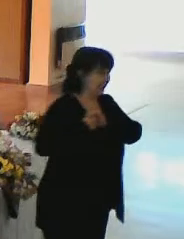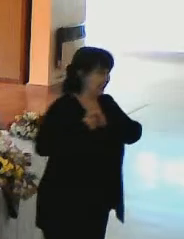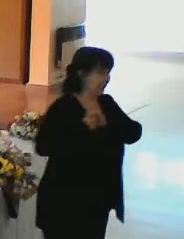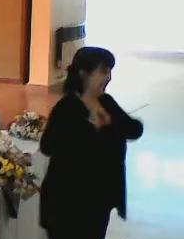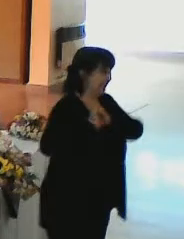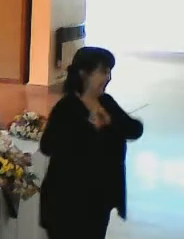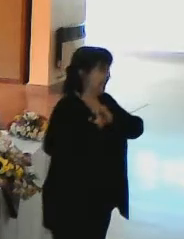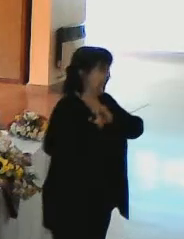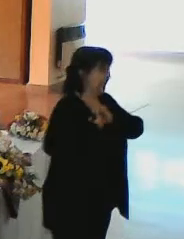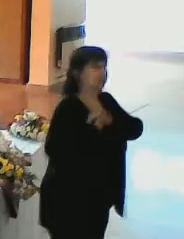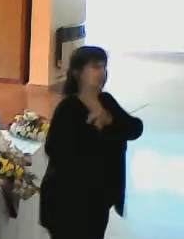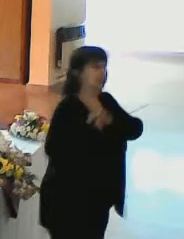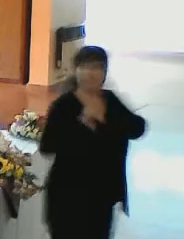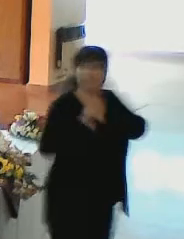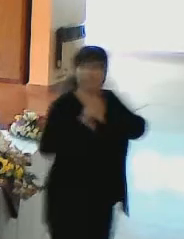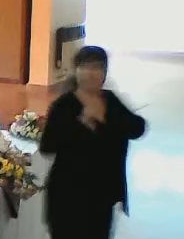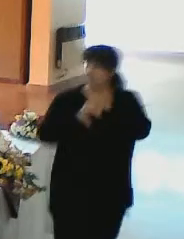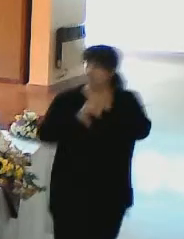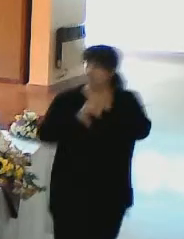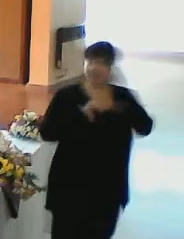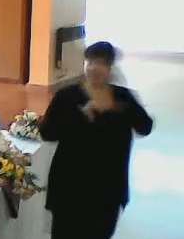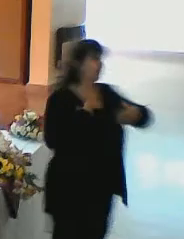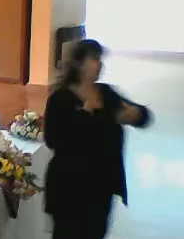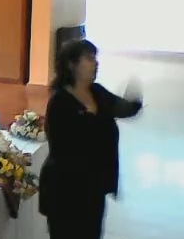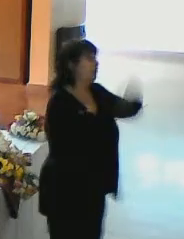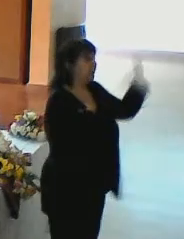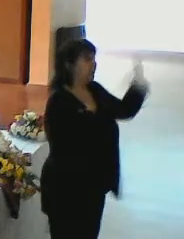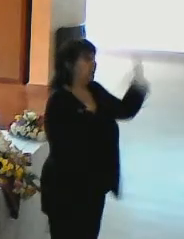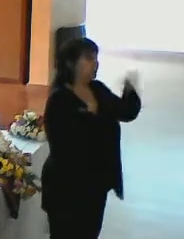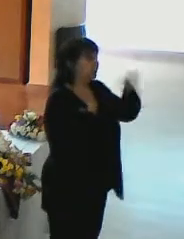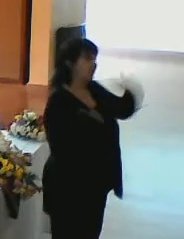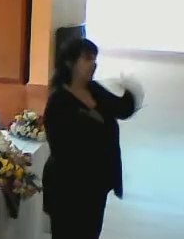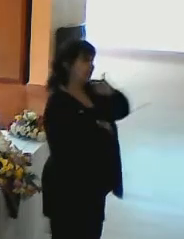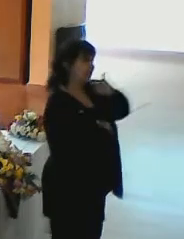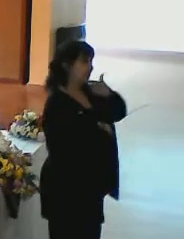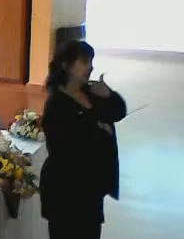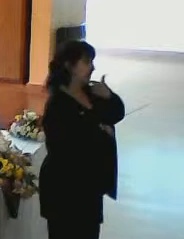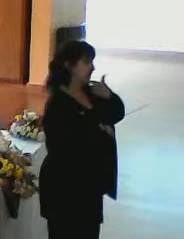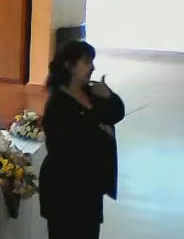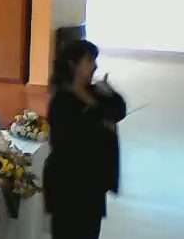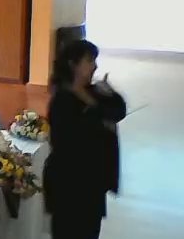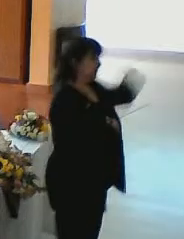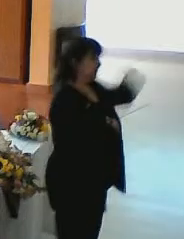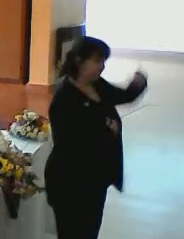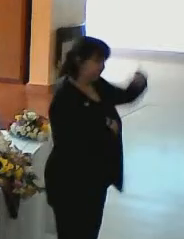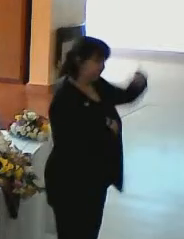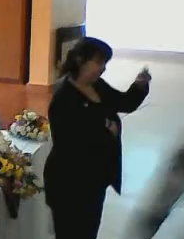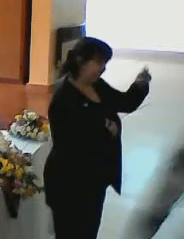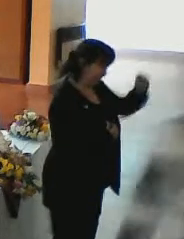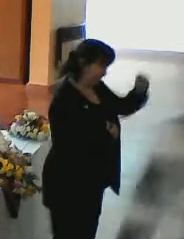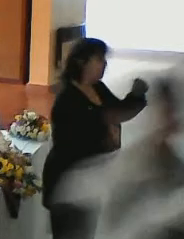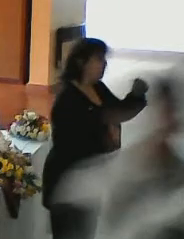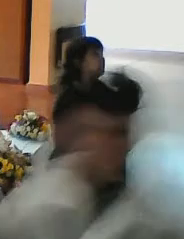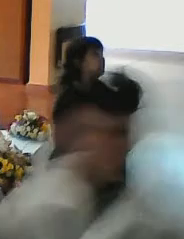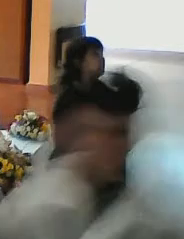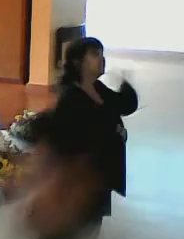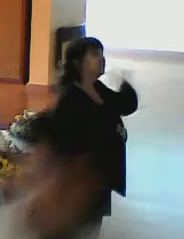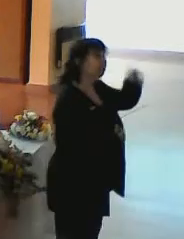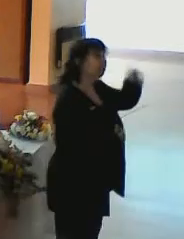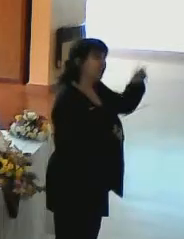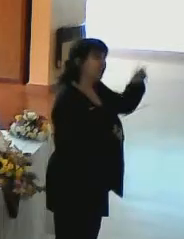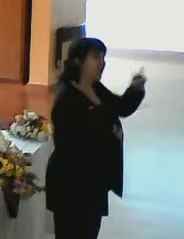Bueno, buenos días. Mi nombre es Sandra Flores. Yo también soy médica pediatra del consultorio de autónomos